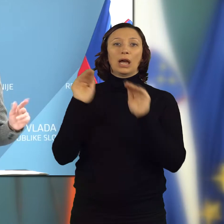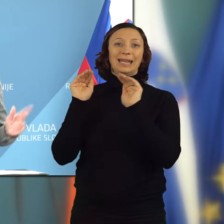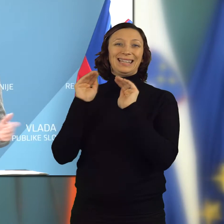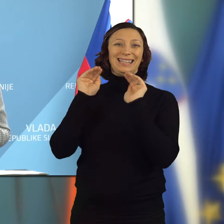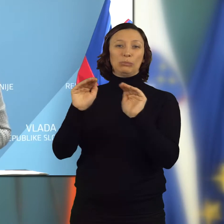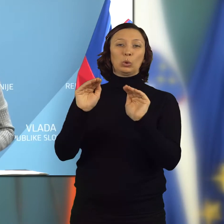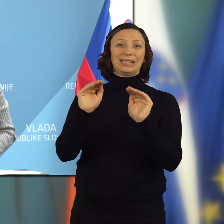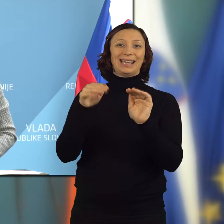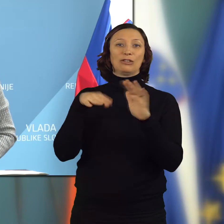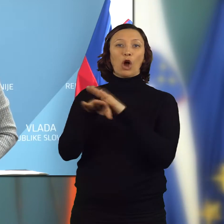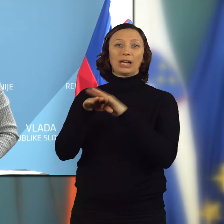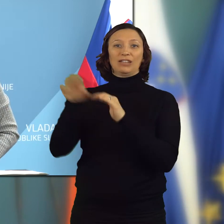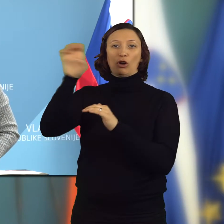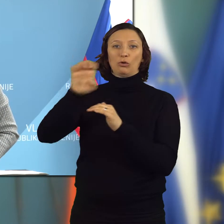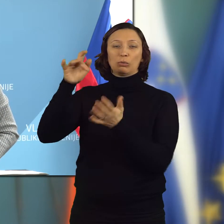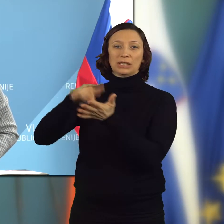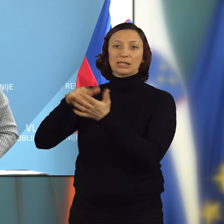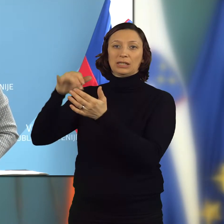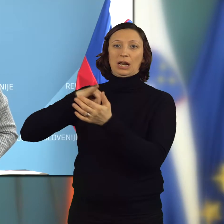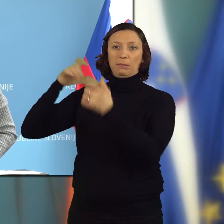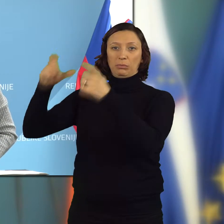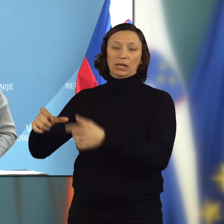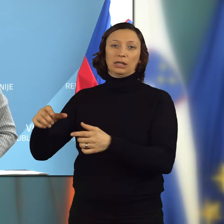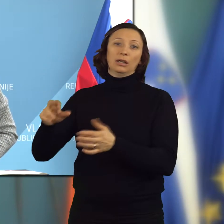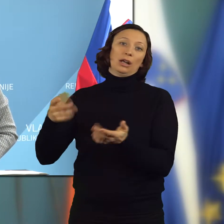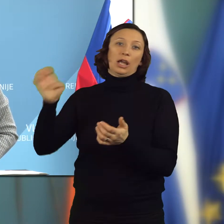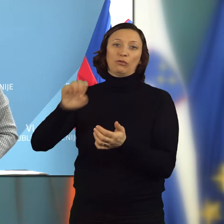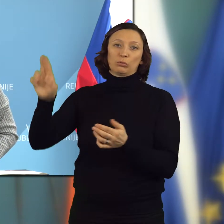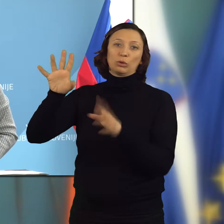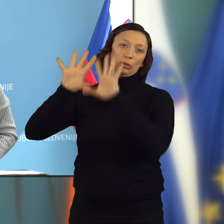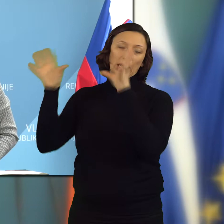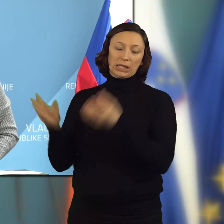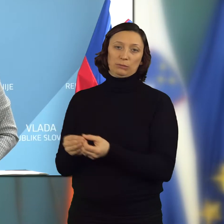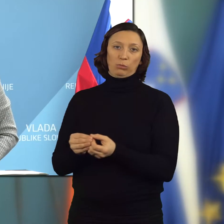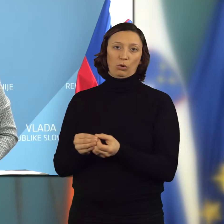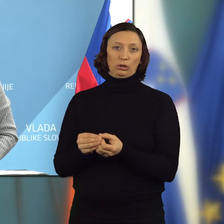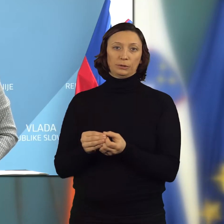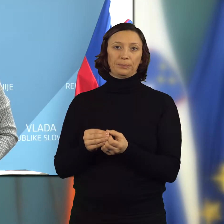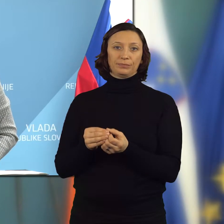na imuniteto arhivov Evropske centralne banke oziroma Evropske unije kot take.